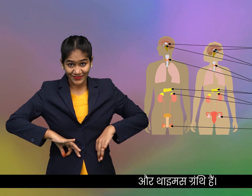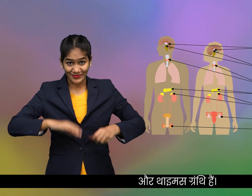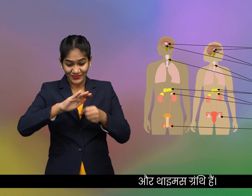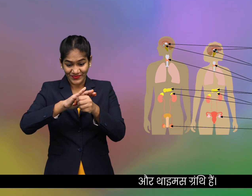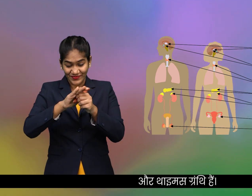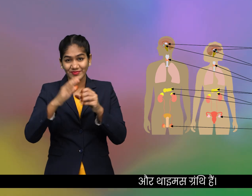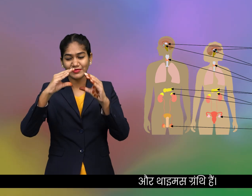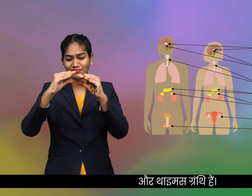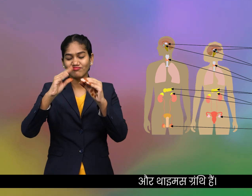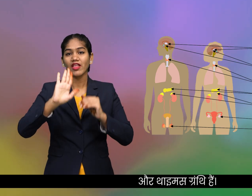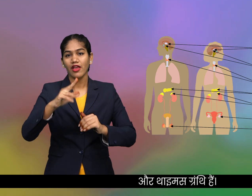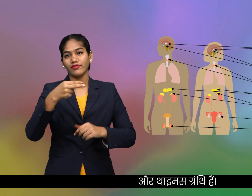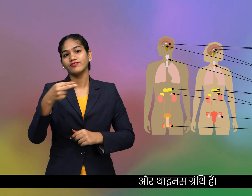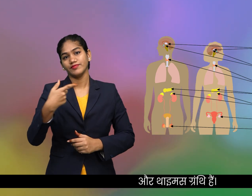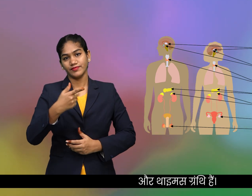थाइमस ग्रंथियां।